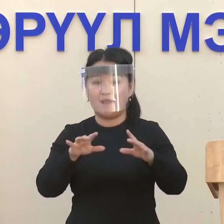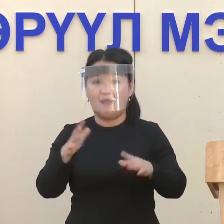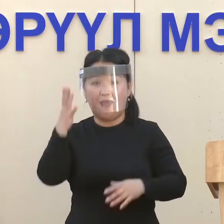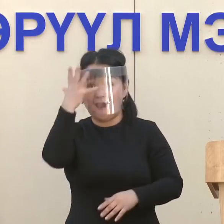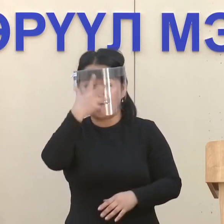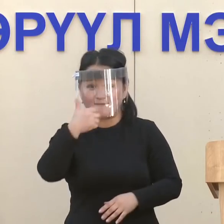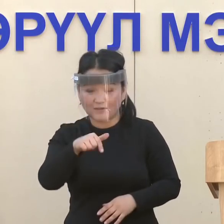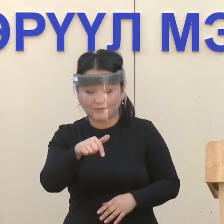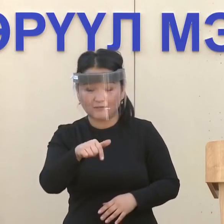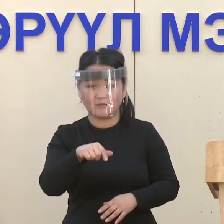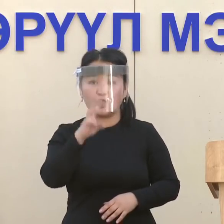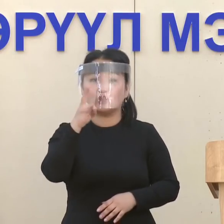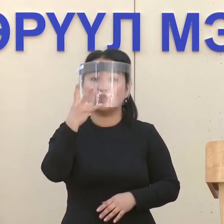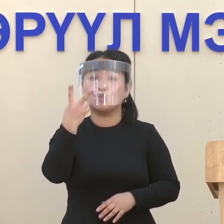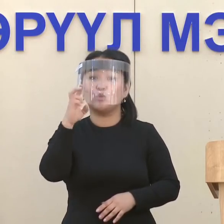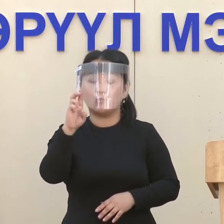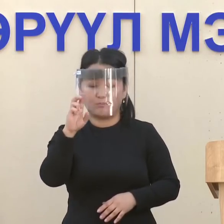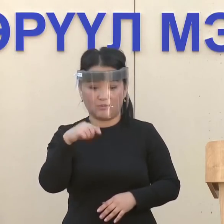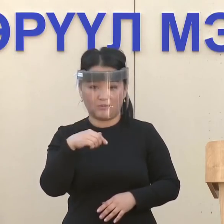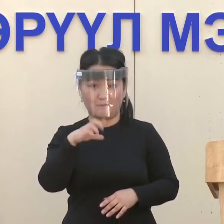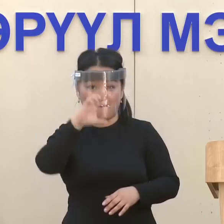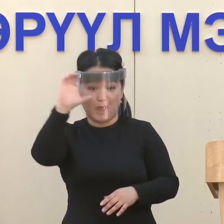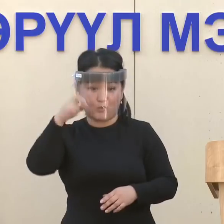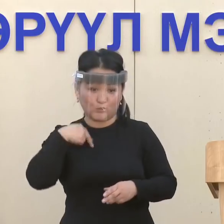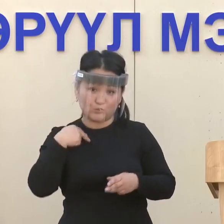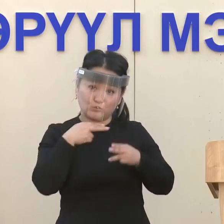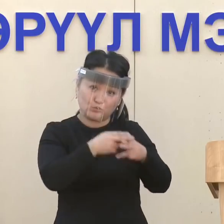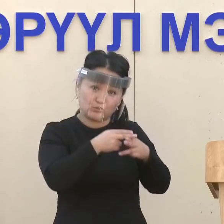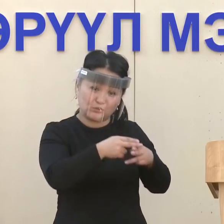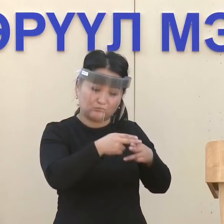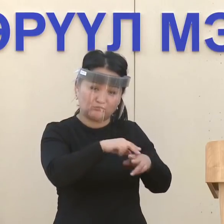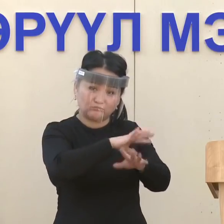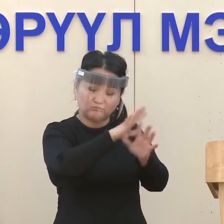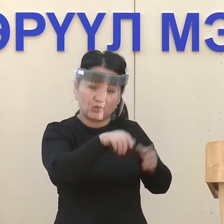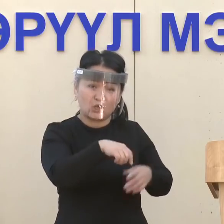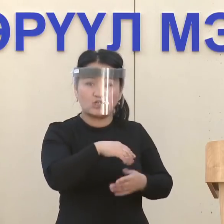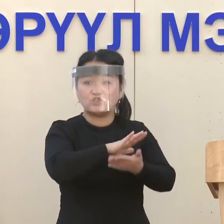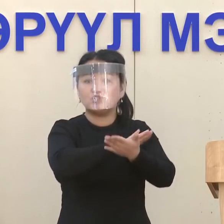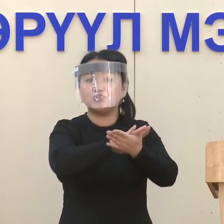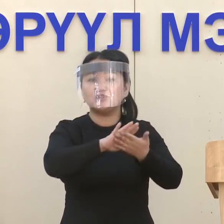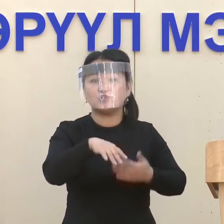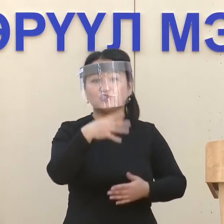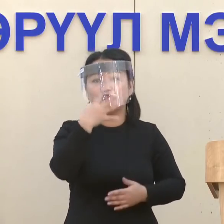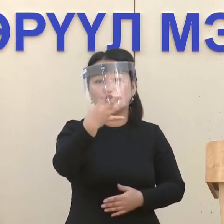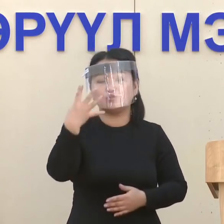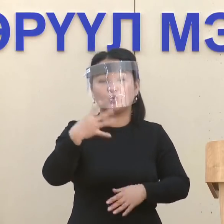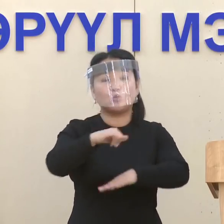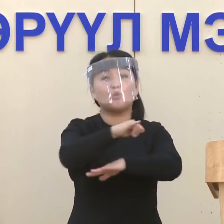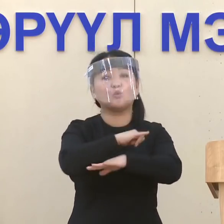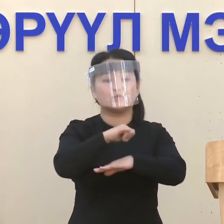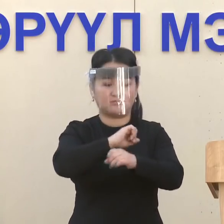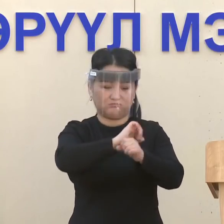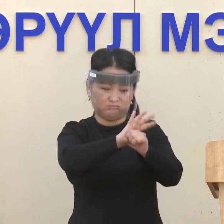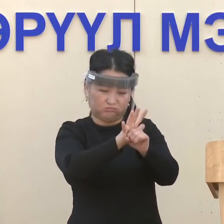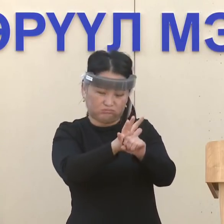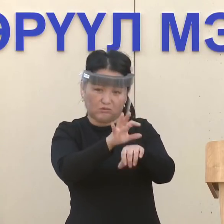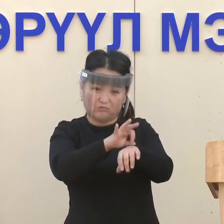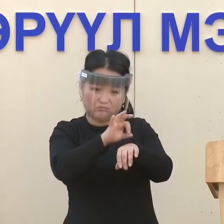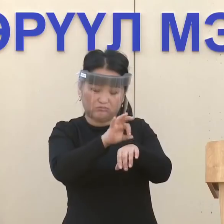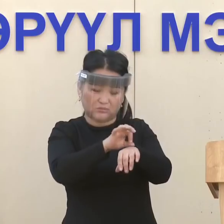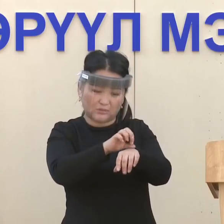бол нэгдсэн үндэсний байгууллагаас үзүүлсэн тасламжийн хүрээнд шинээр 44 улсад COVID-19 халдварын одоо